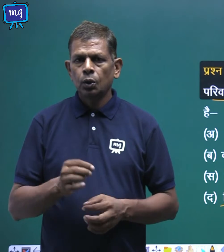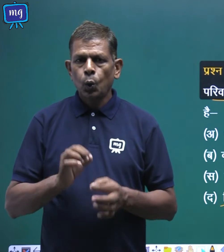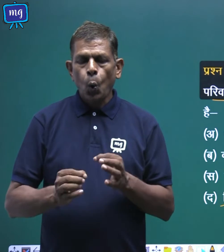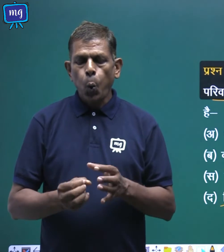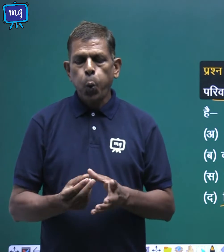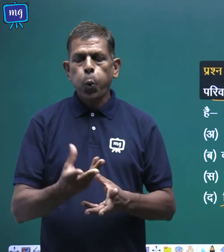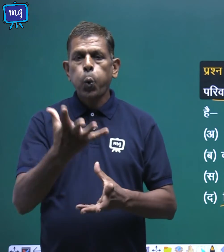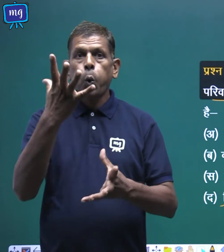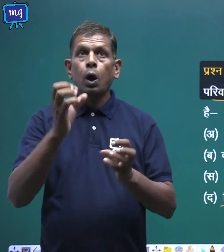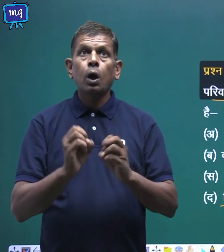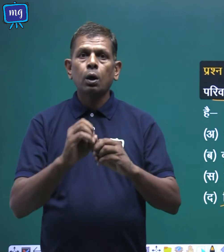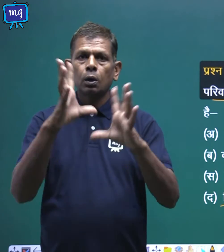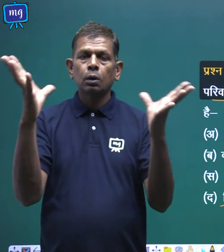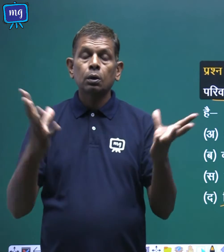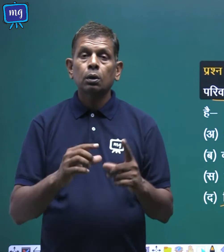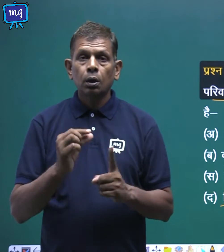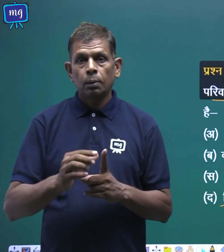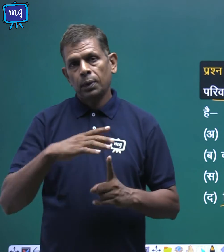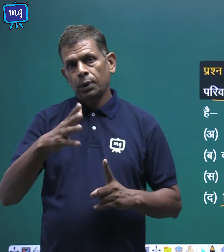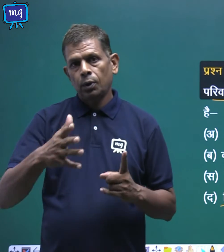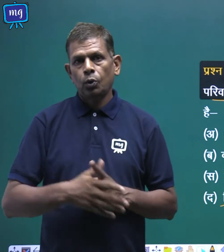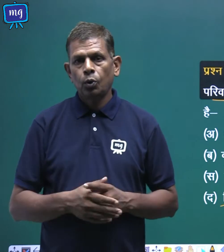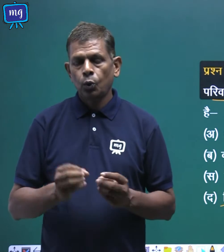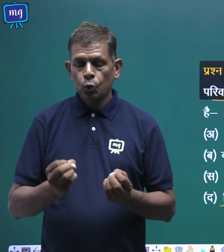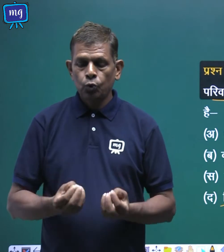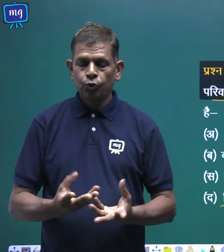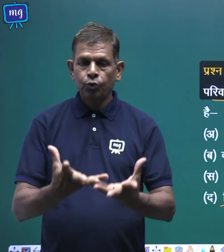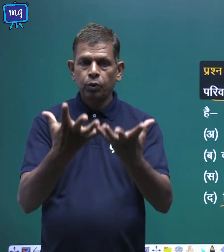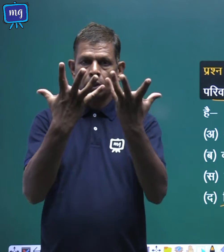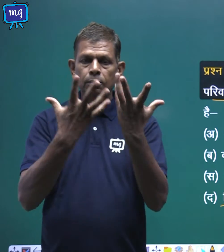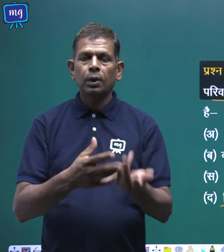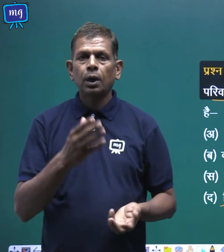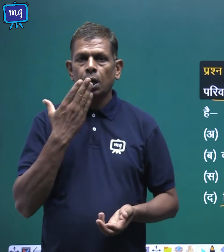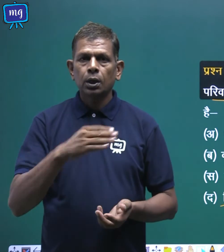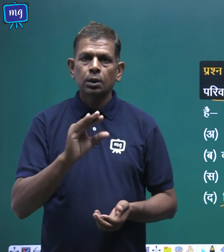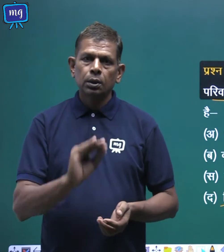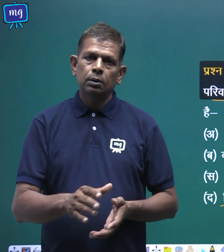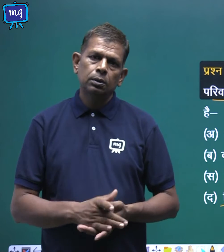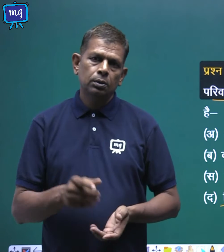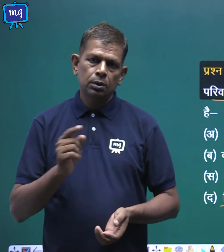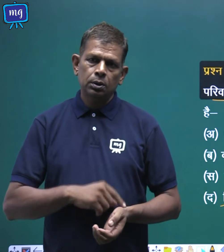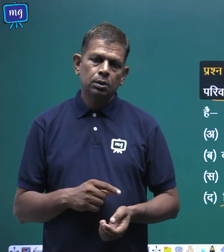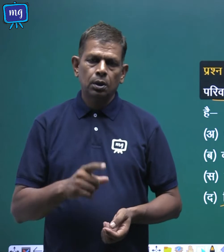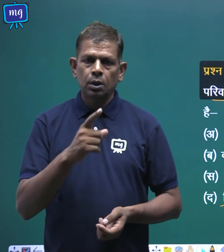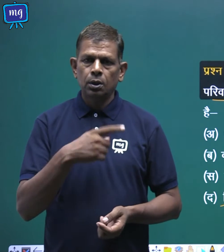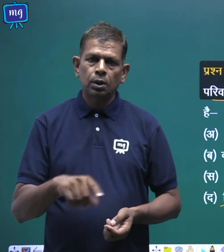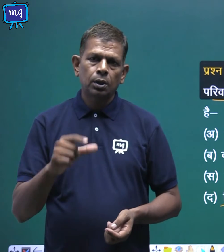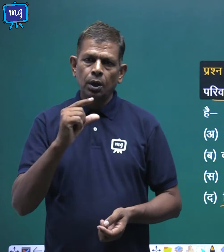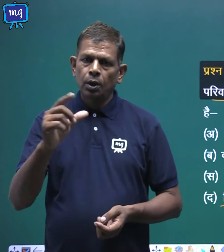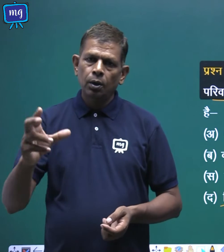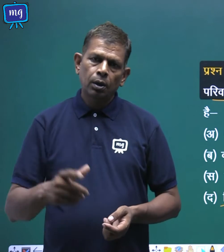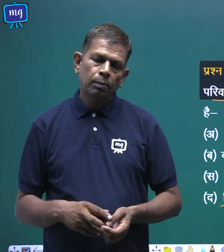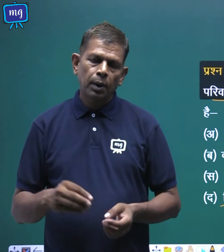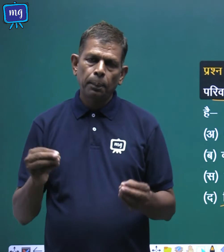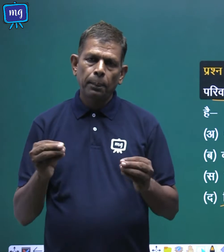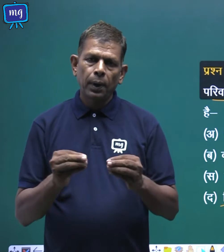की प्रक्रिया को वाष्पन कहते हैं। तो इसका सही विकल्प है